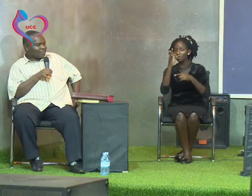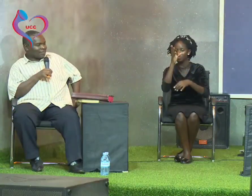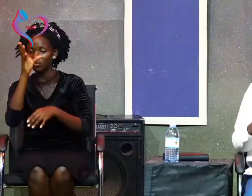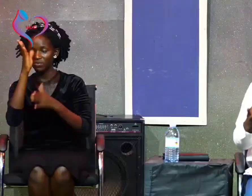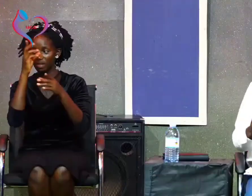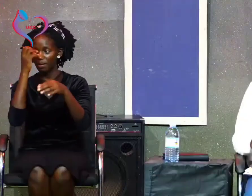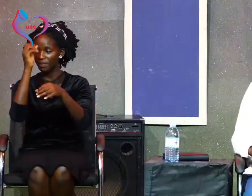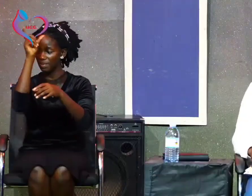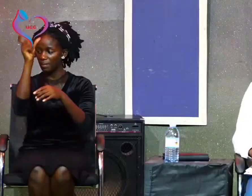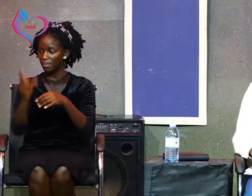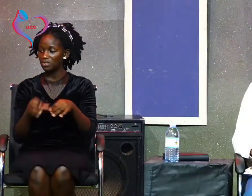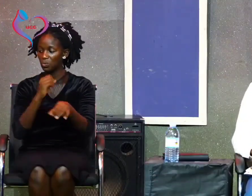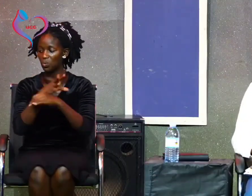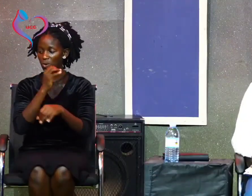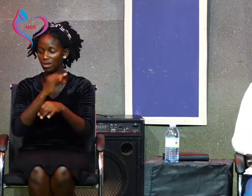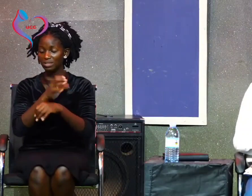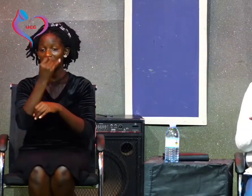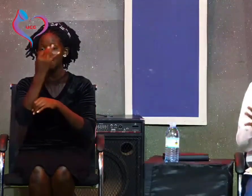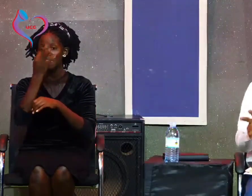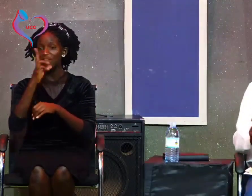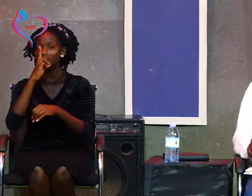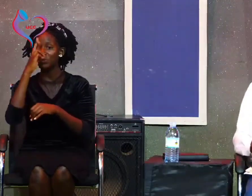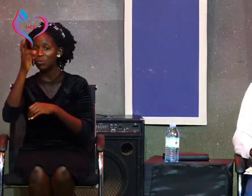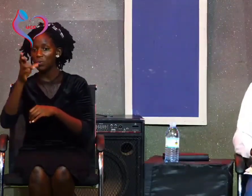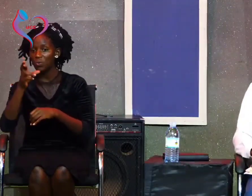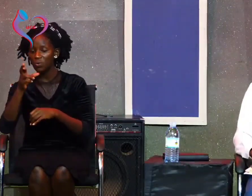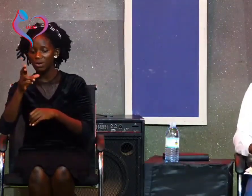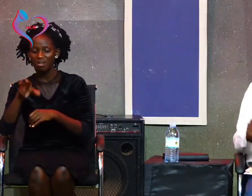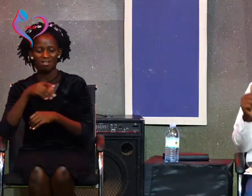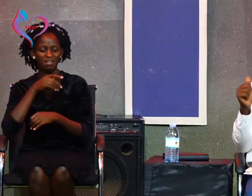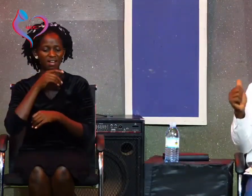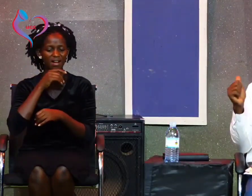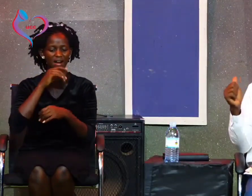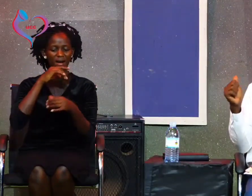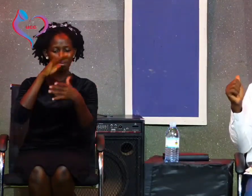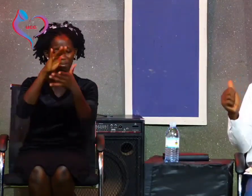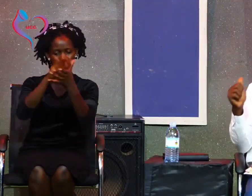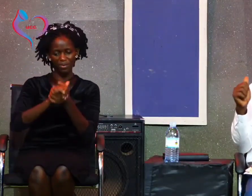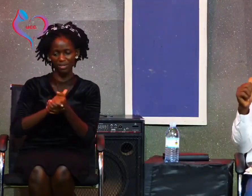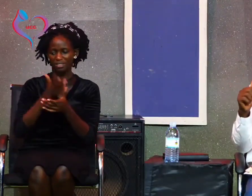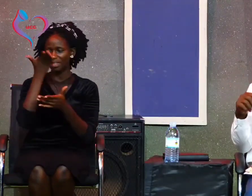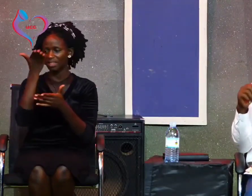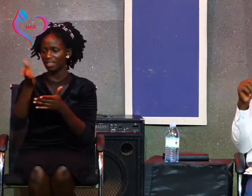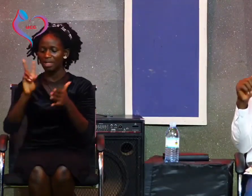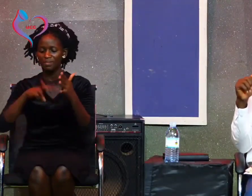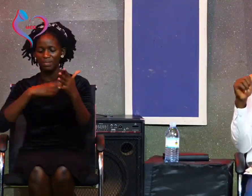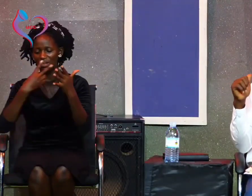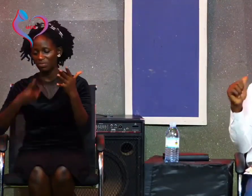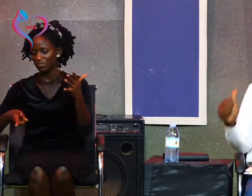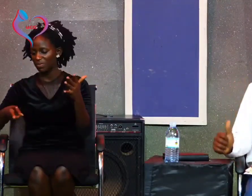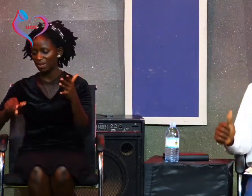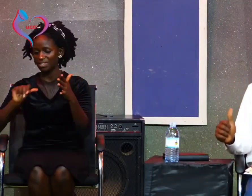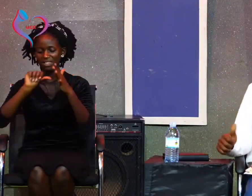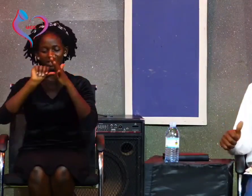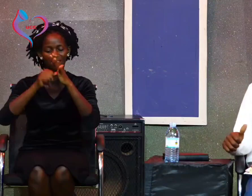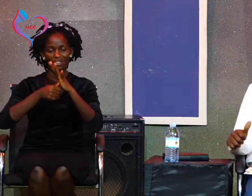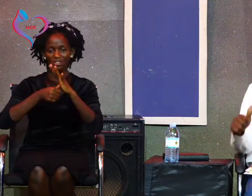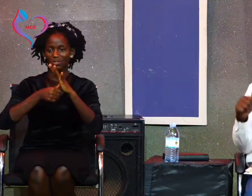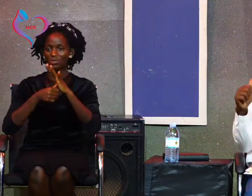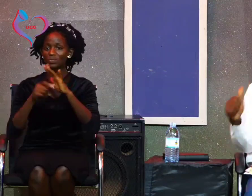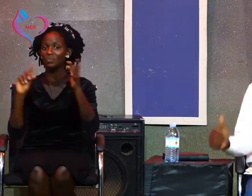kitegeeza nti bw'oba oli mufumbo ng'oli eyo ng'amaka gakubyemu olubege musumba waali, osobola okukola naye